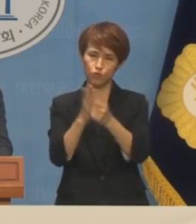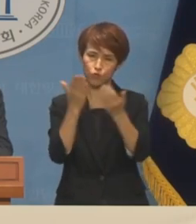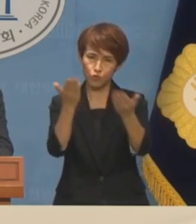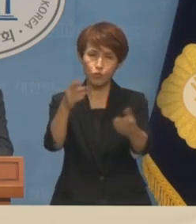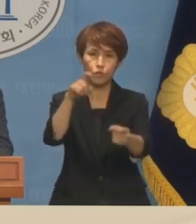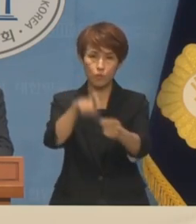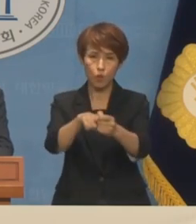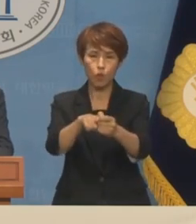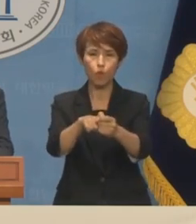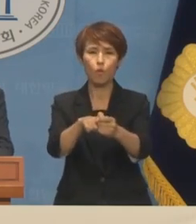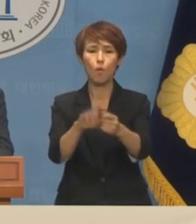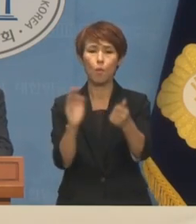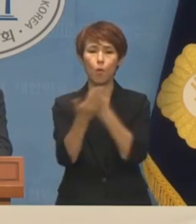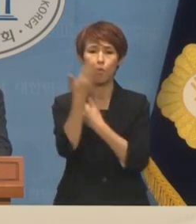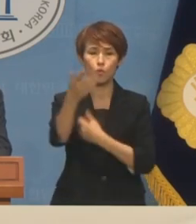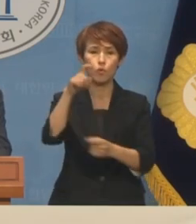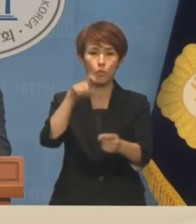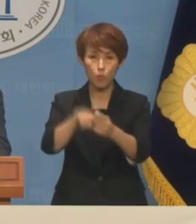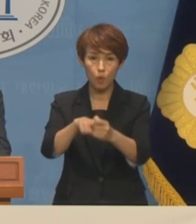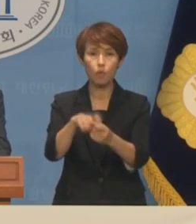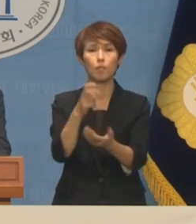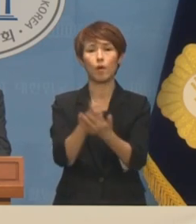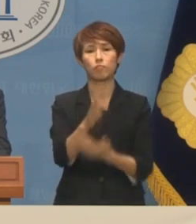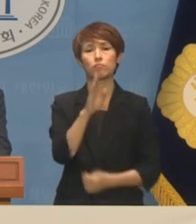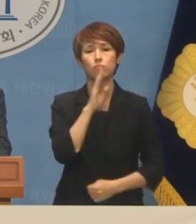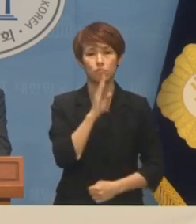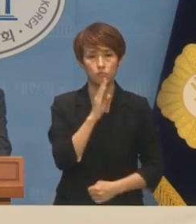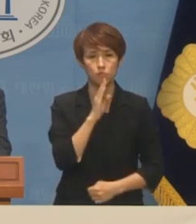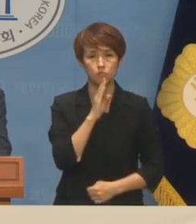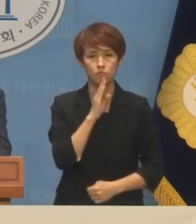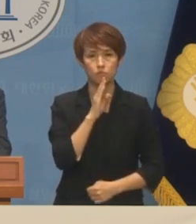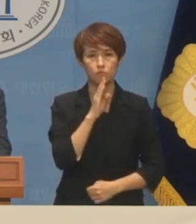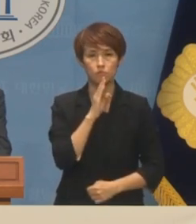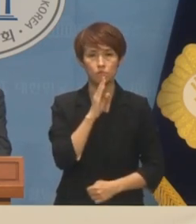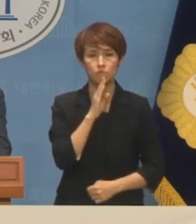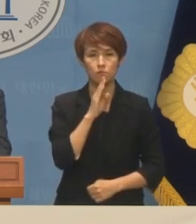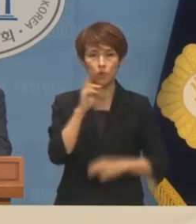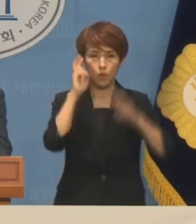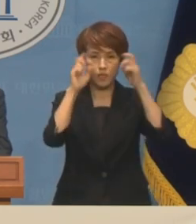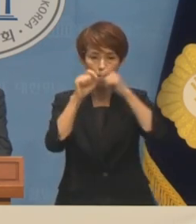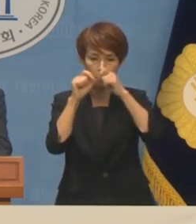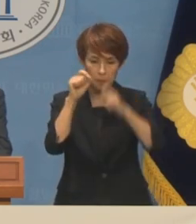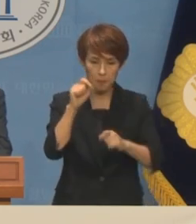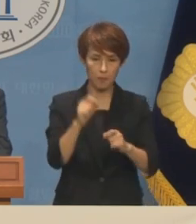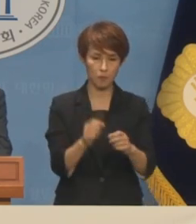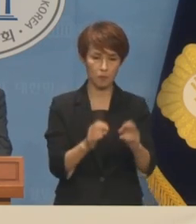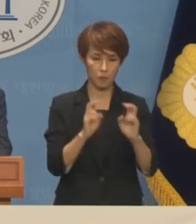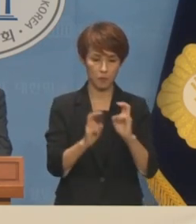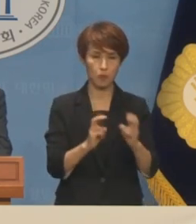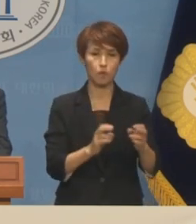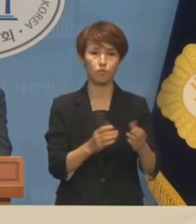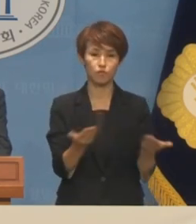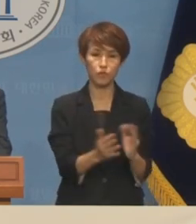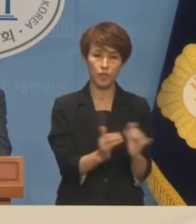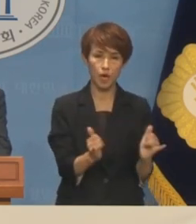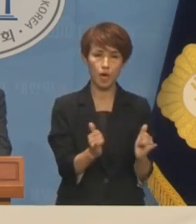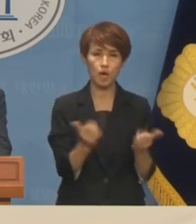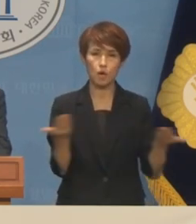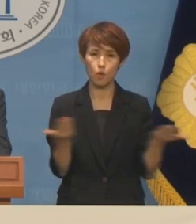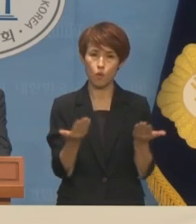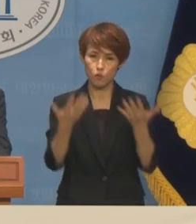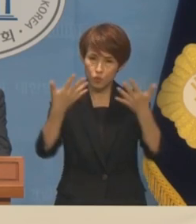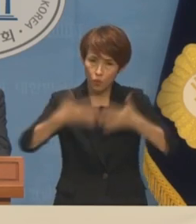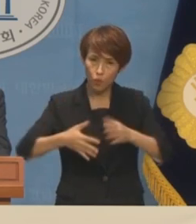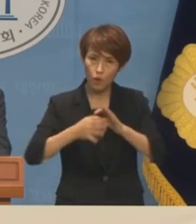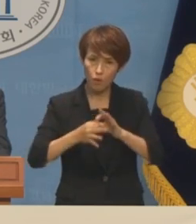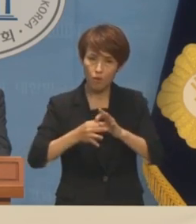위한 법률 아니었습니다. 하청 노동자들이 근로조건에 대해서